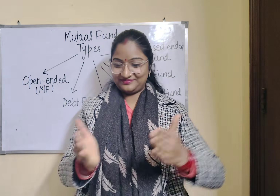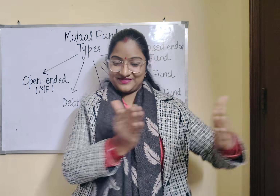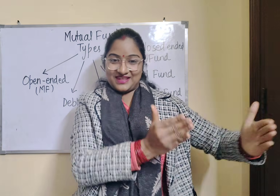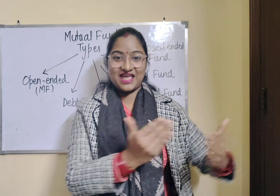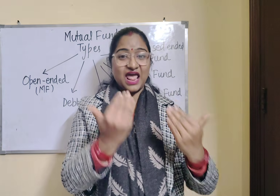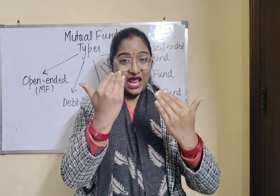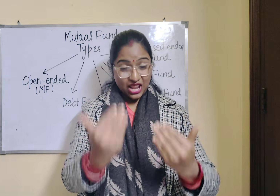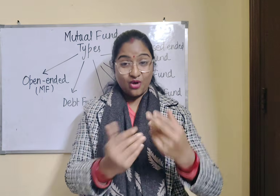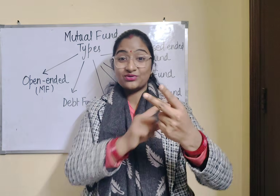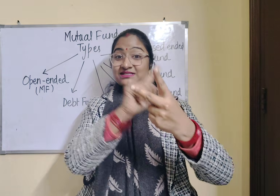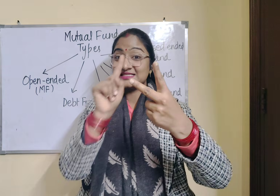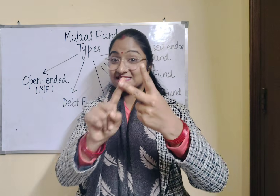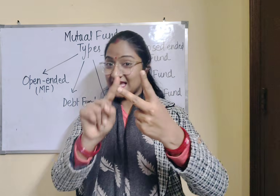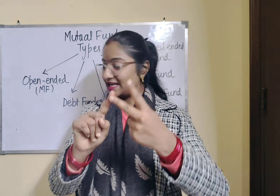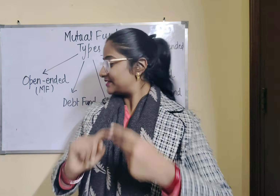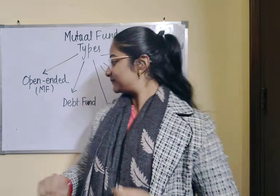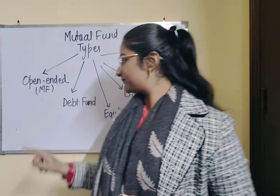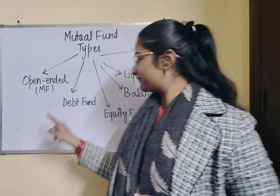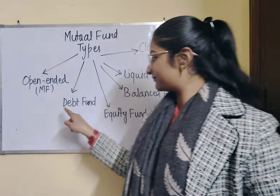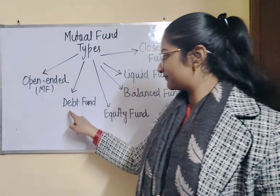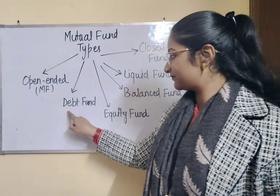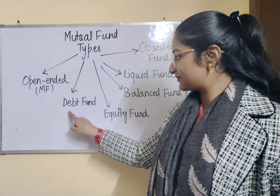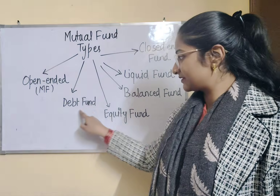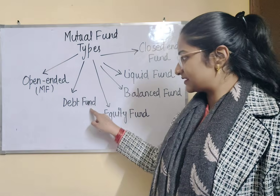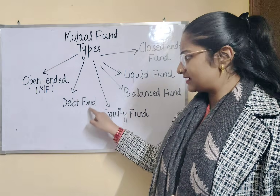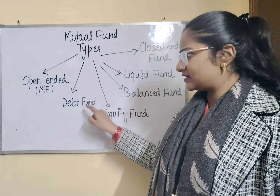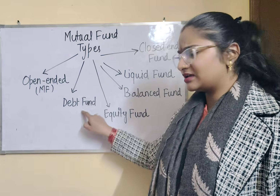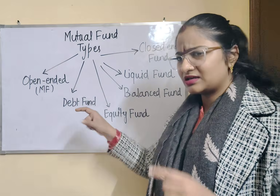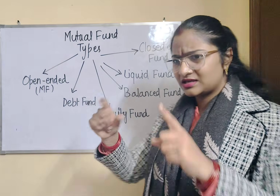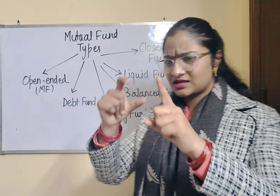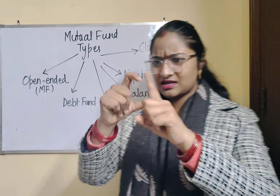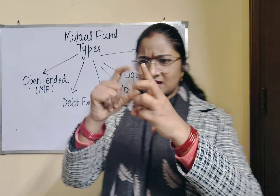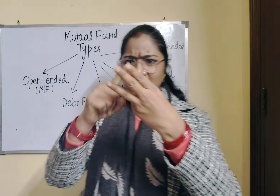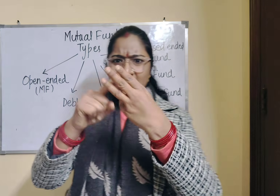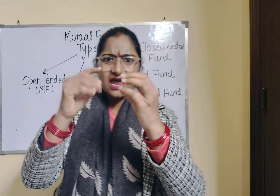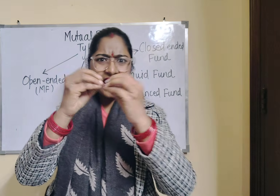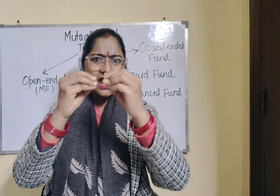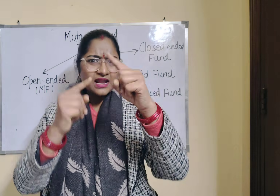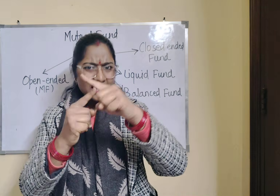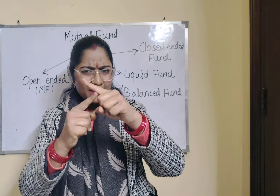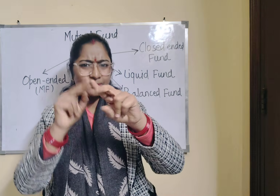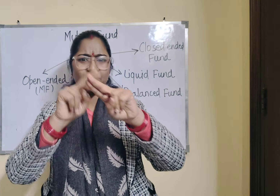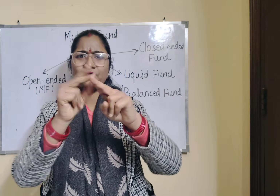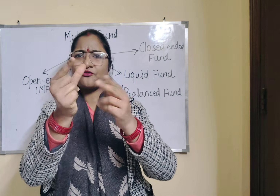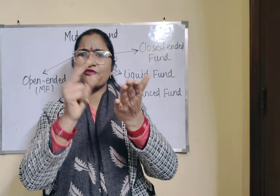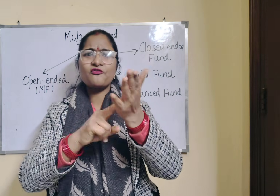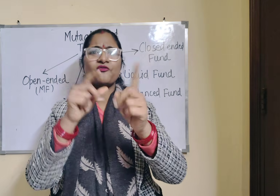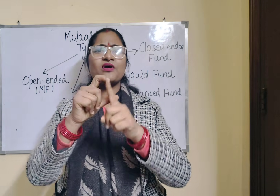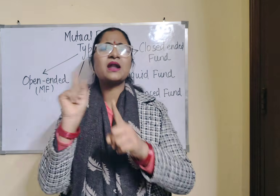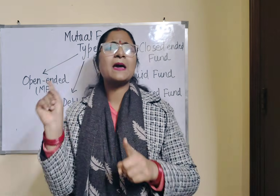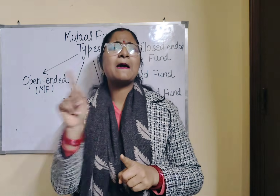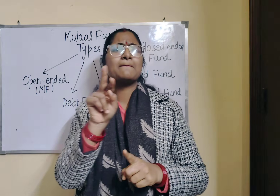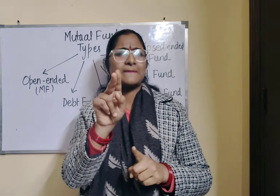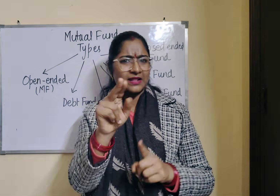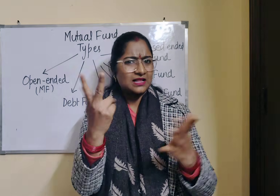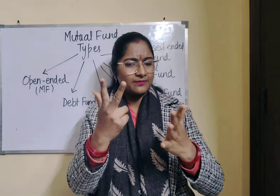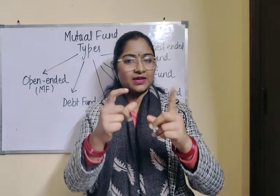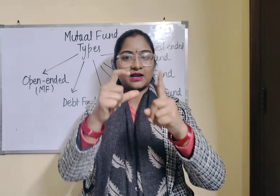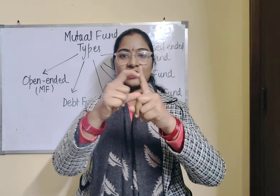रहिएगा और यहाँ पर आती रहेंगी वीडियोस। अब हम शुरू करते हैं जो हमारा दूसरा फंड है, जिसको बोलते हैं डेप्थ फंड। अब मैं